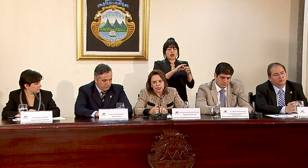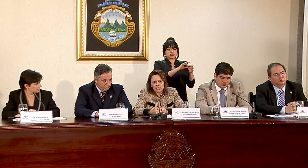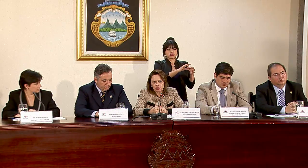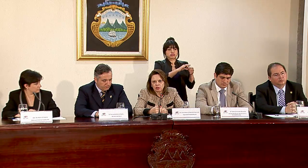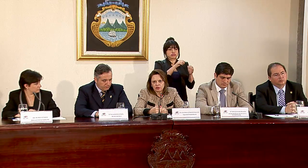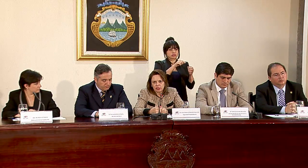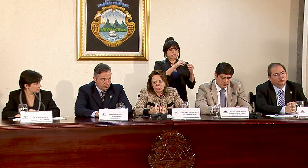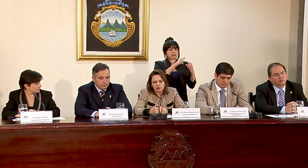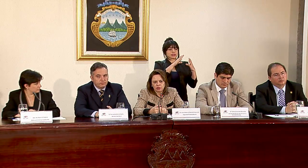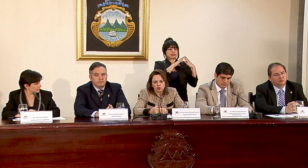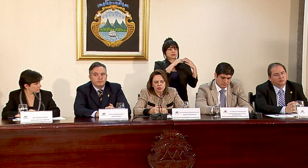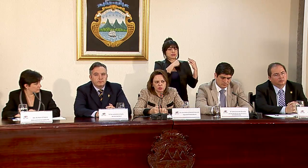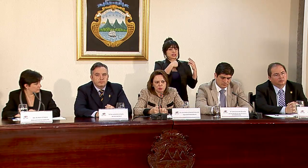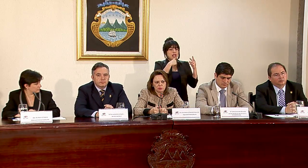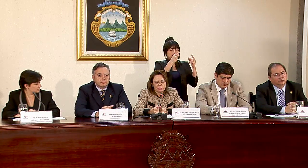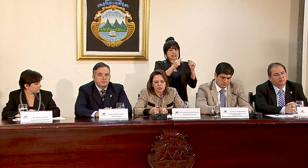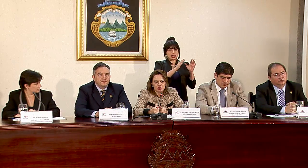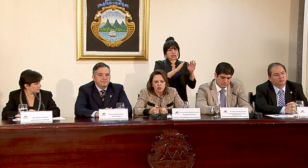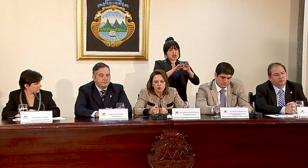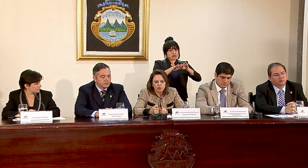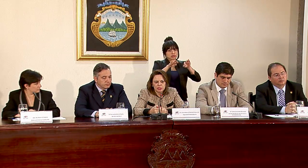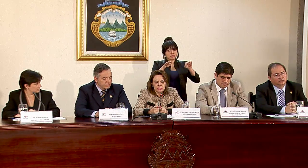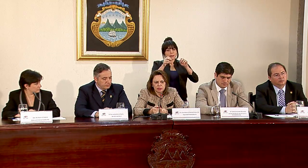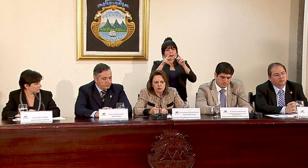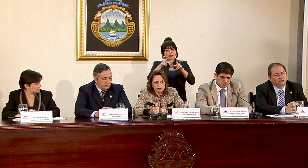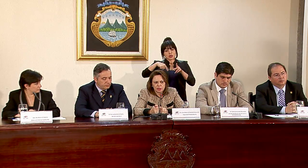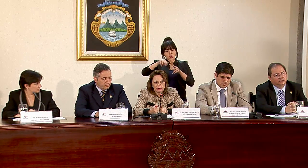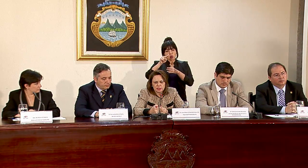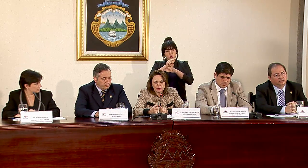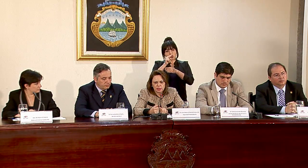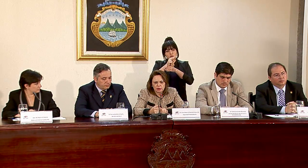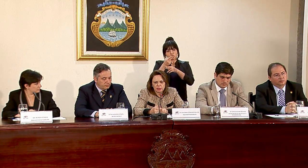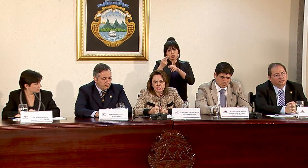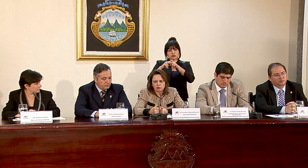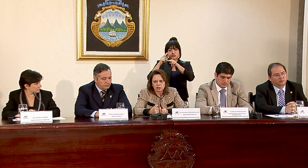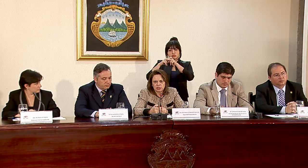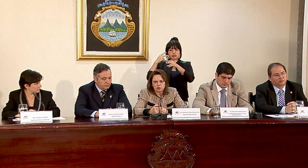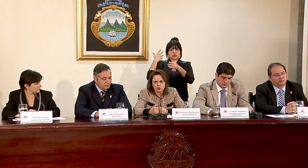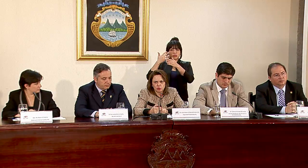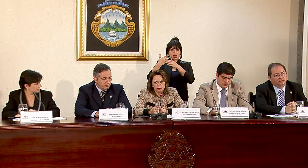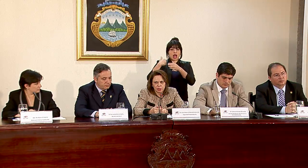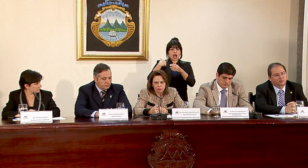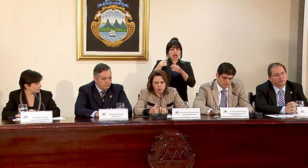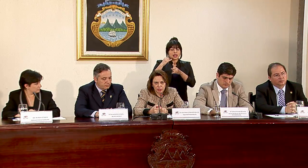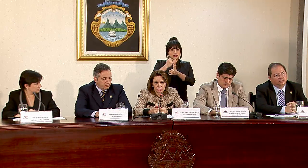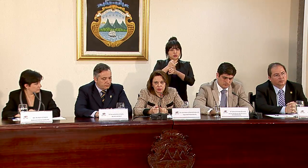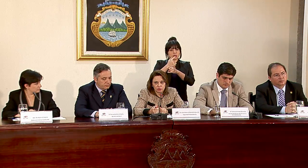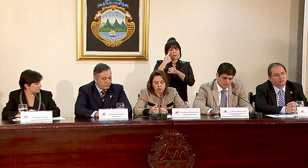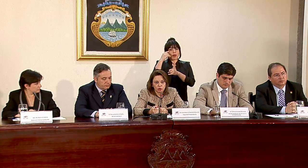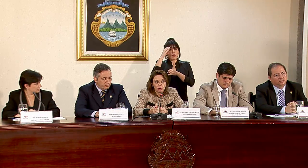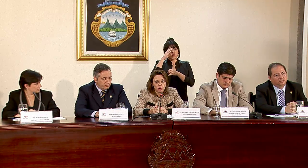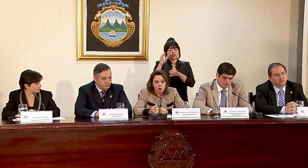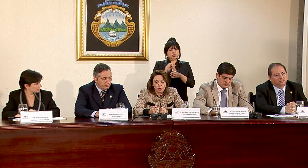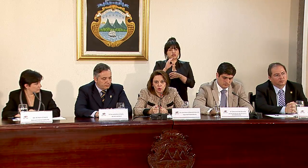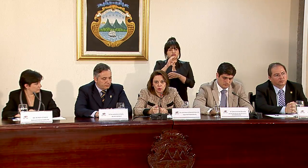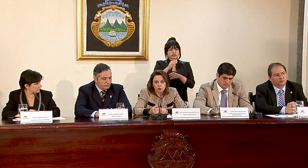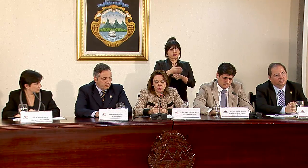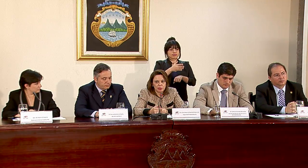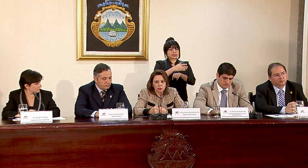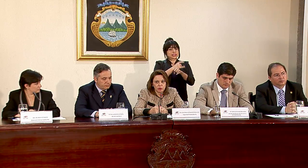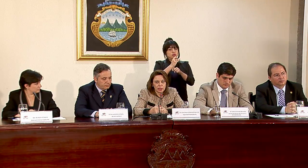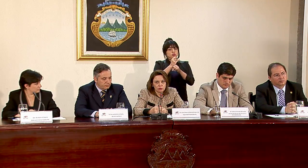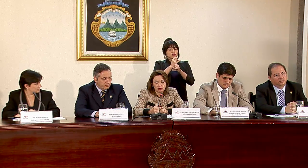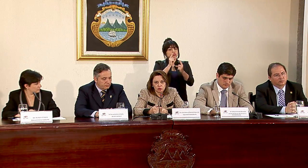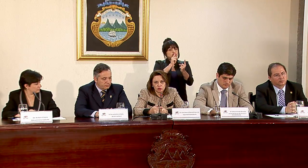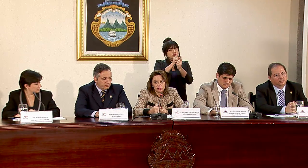está cargando hacienda, sino que nos permitan utilizar los superávits que venía manejando la institución para mejorar la atención uno a